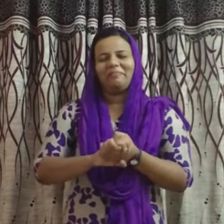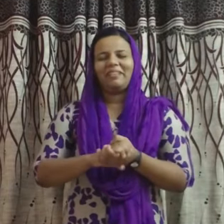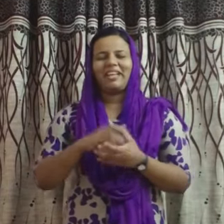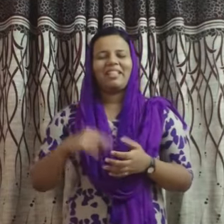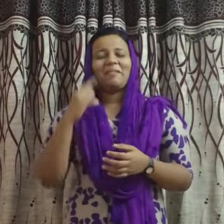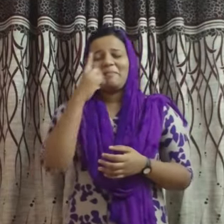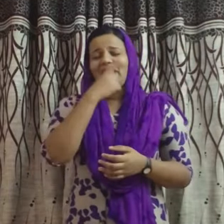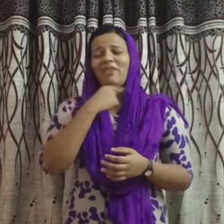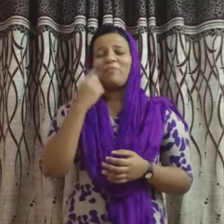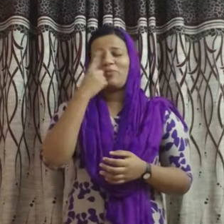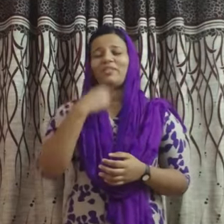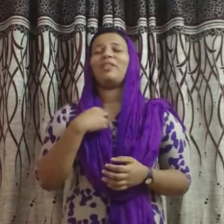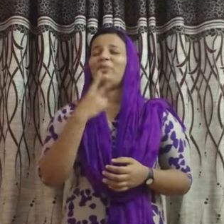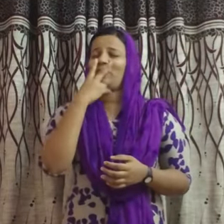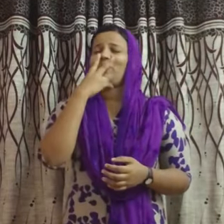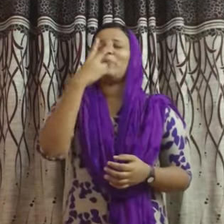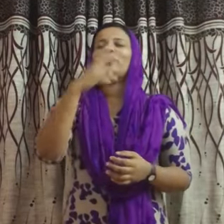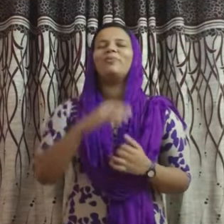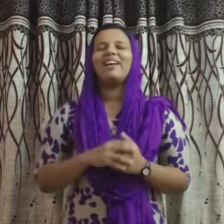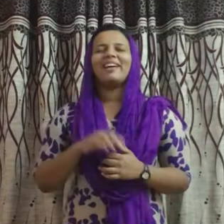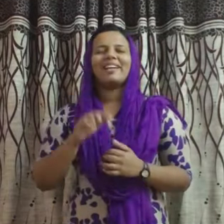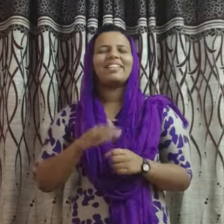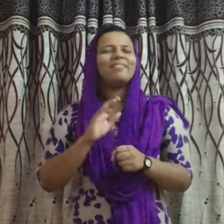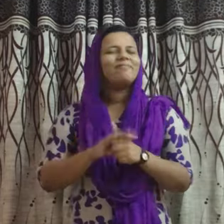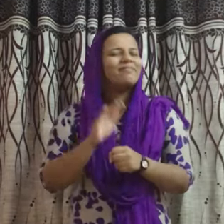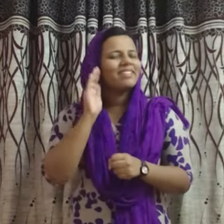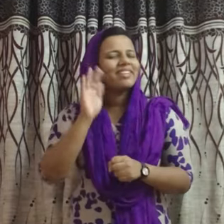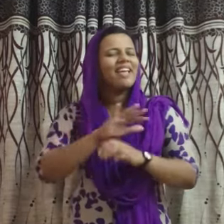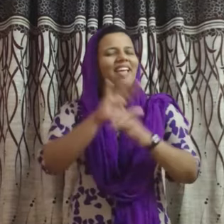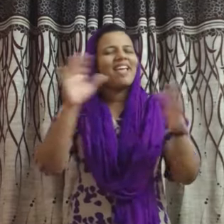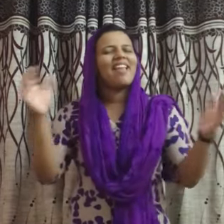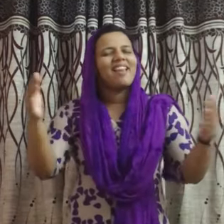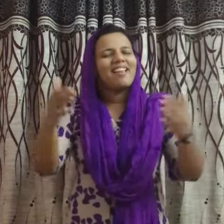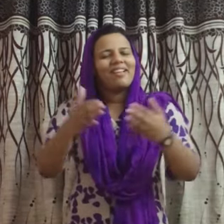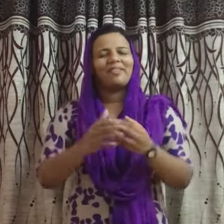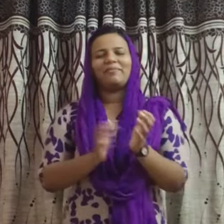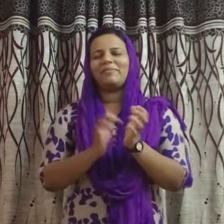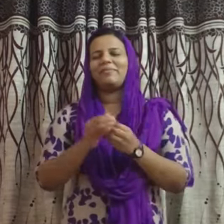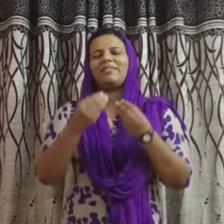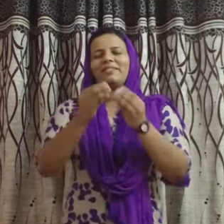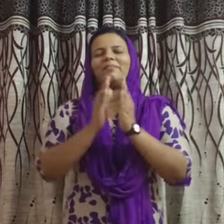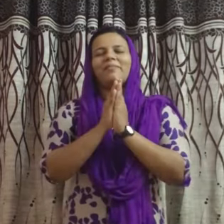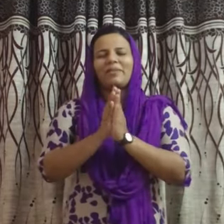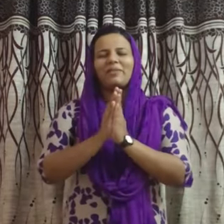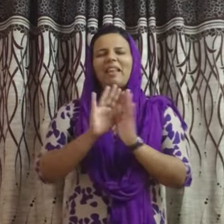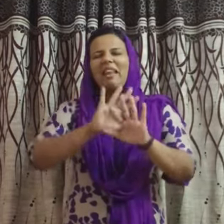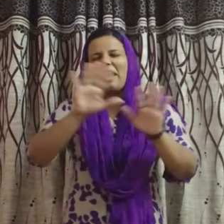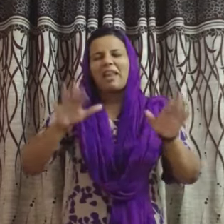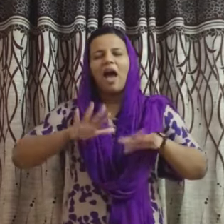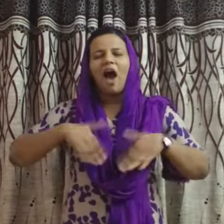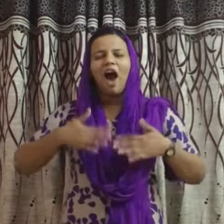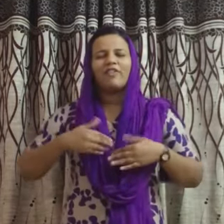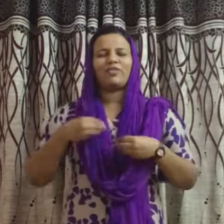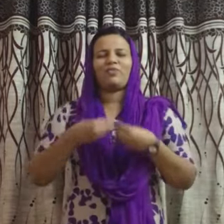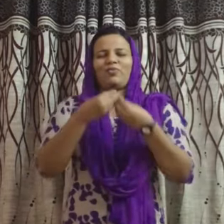ഞങ്ങൾ നോക്കുക അപ്പാ. അപ്പാ, ഇന്ന് പ്രഭാതത്തിൽ ഈ ശബ്ദം കേൾക്കുന്ന എല്ലാ മക്കളെ അവൻ അനുഗ്രഹിക്കണമേ. അവരുടെ ആവശ്യങ്ങൾ അങ്ങയുടെ കൃപയുണ്ടാകണമേ. തൻ്റെ